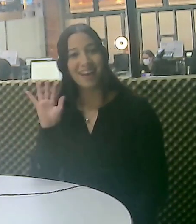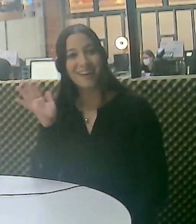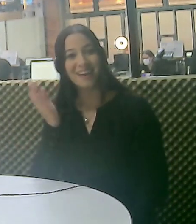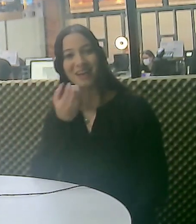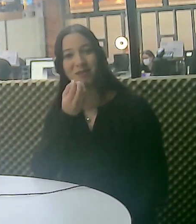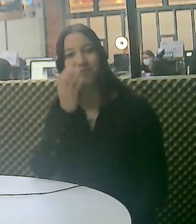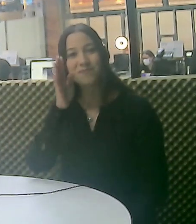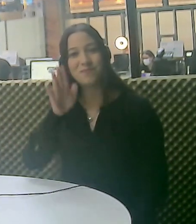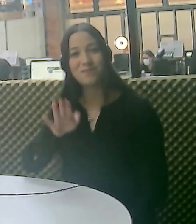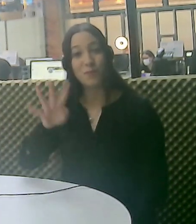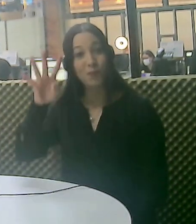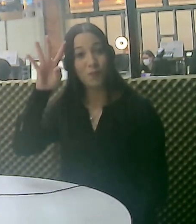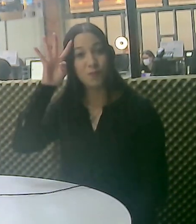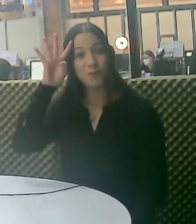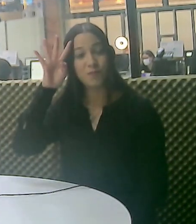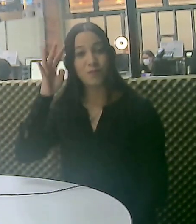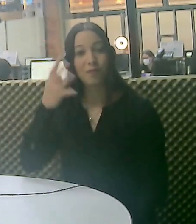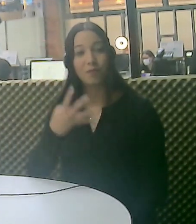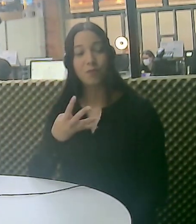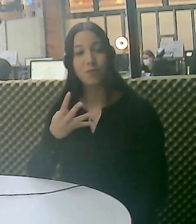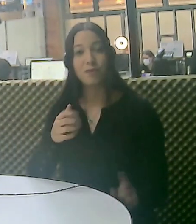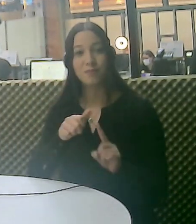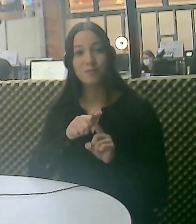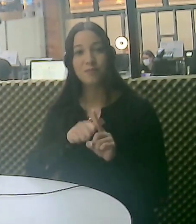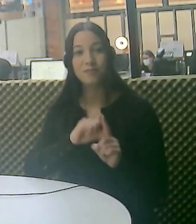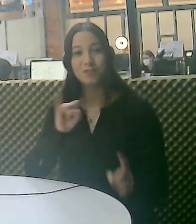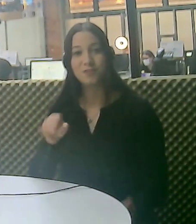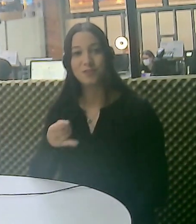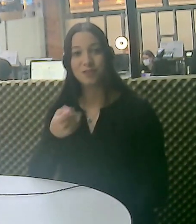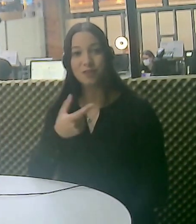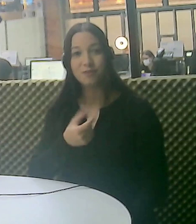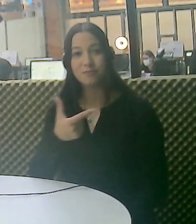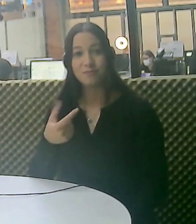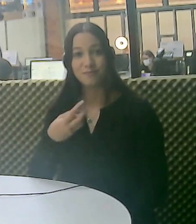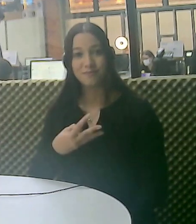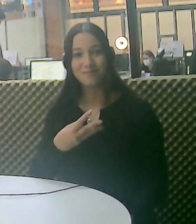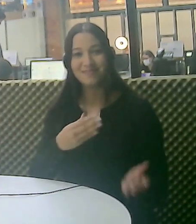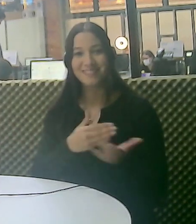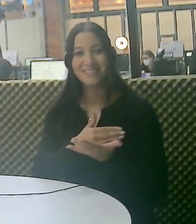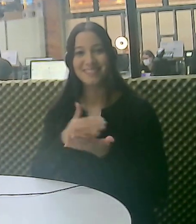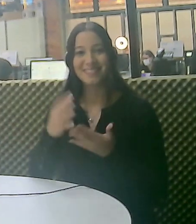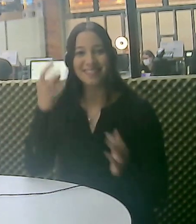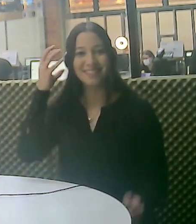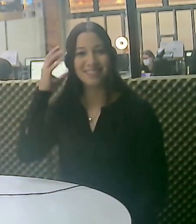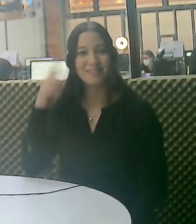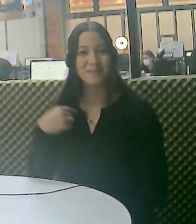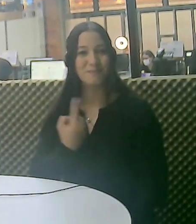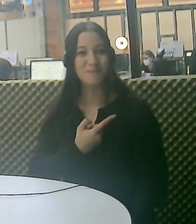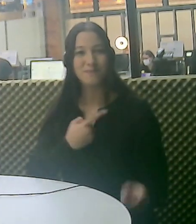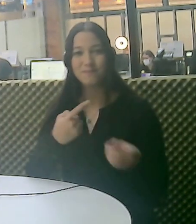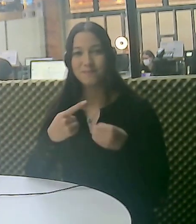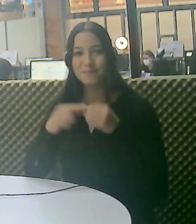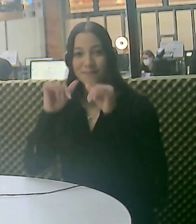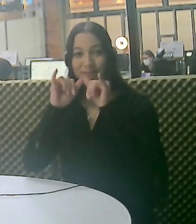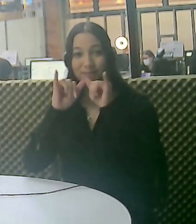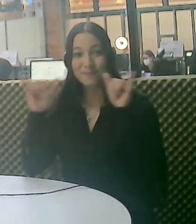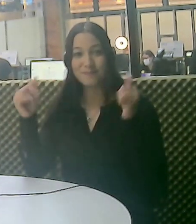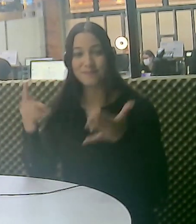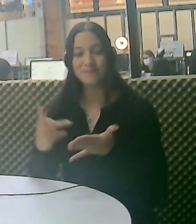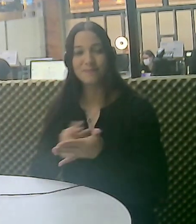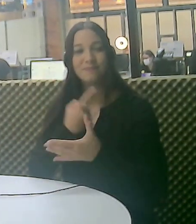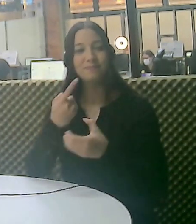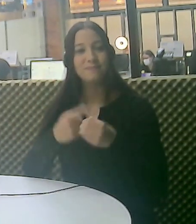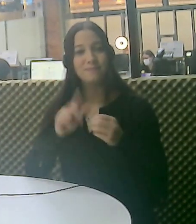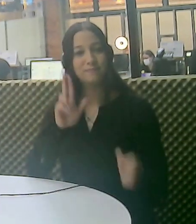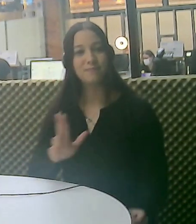Olá, boa tarde. Hoje é quarta-feira, dia 4 de janeiro de 2023. Está no ar a Rádio Nossa Cidade com um boletim de notícias sobre o que de